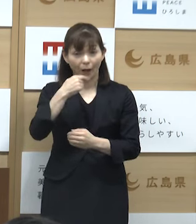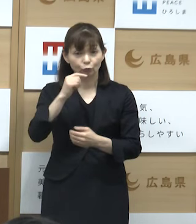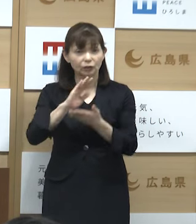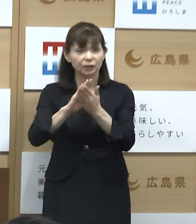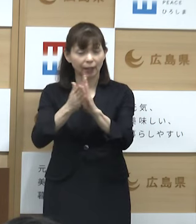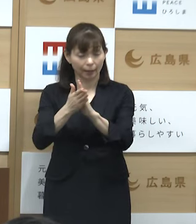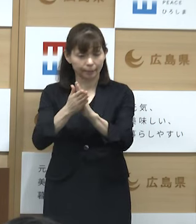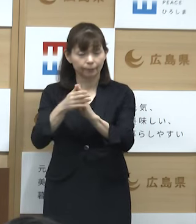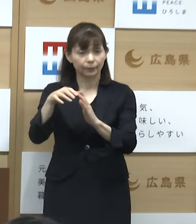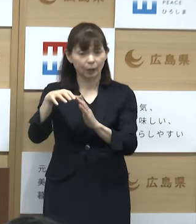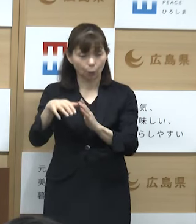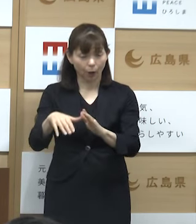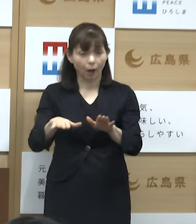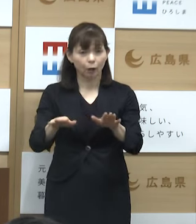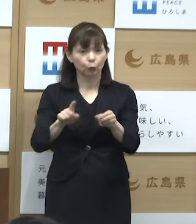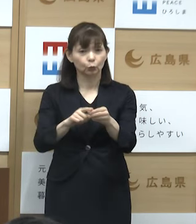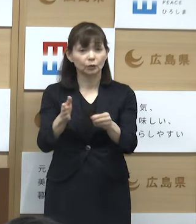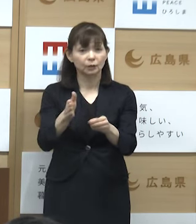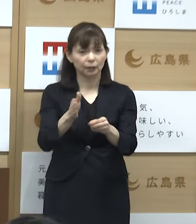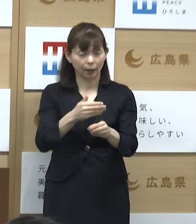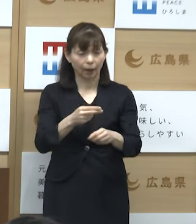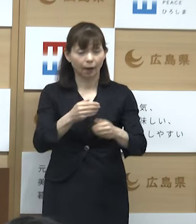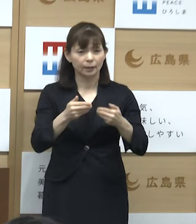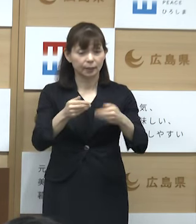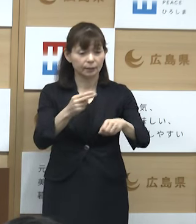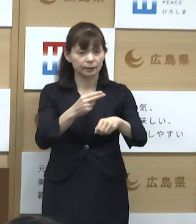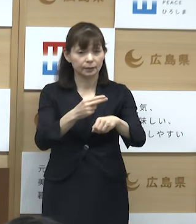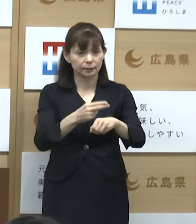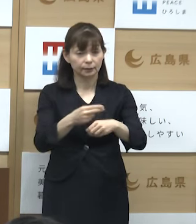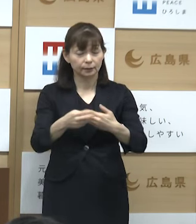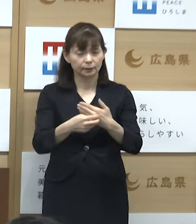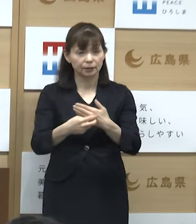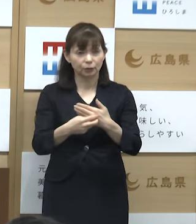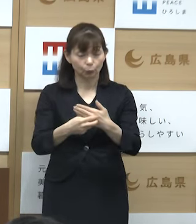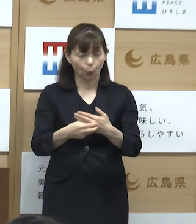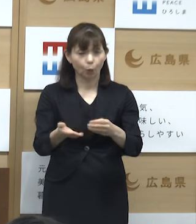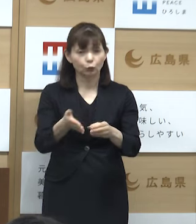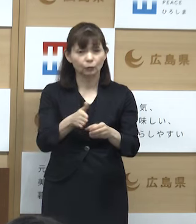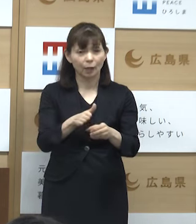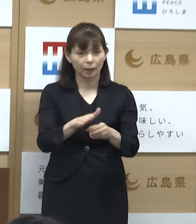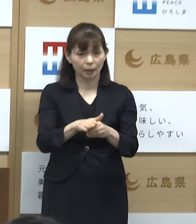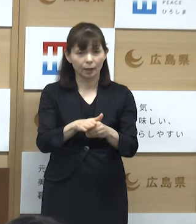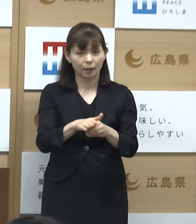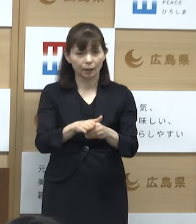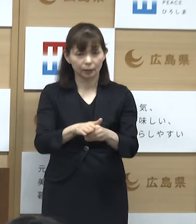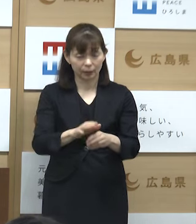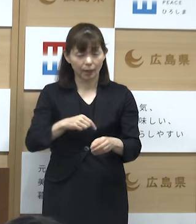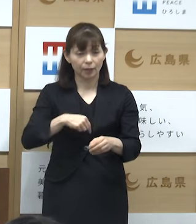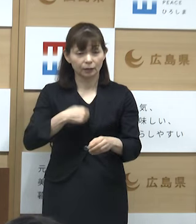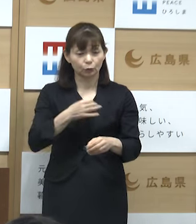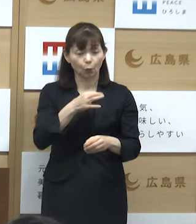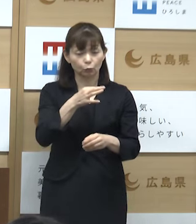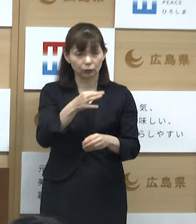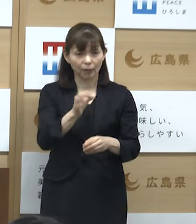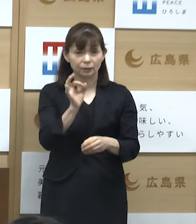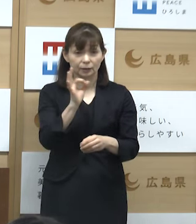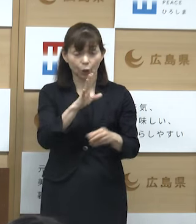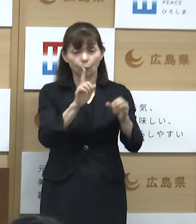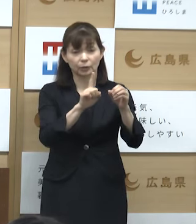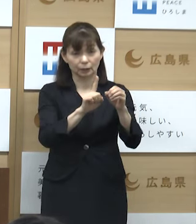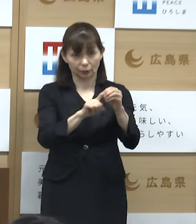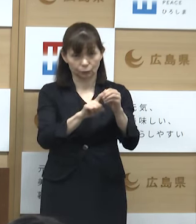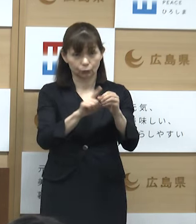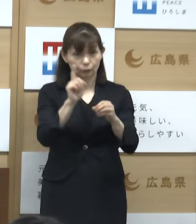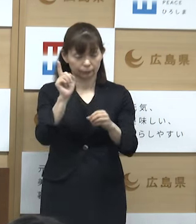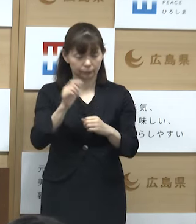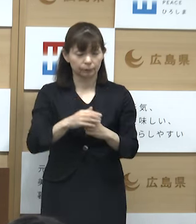から先進医療を含めた形で治療費の実質自己負担ゼロという形を目指されていましたが、広島県として